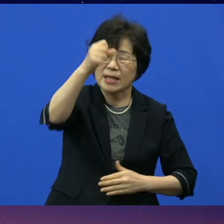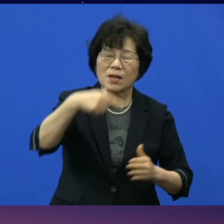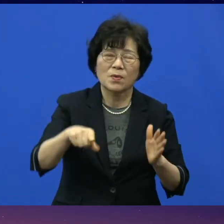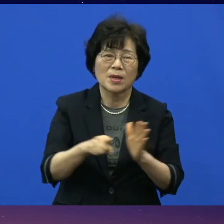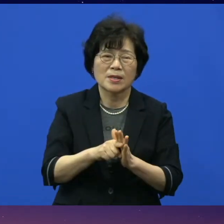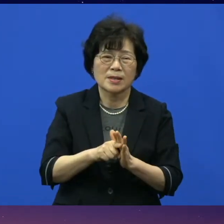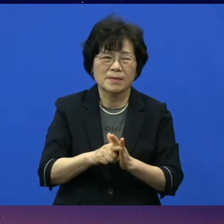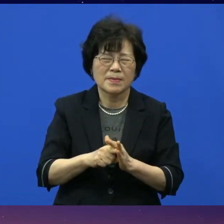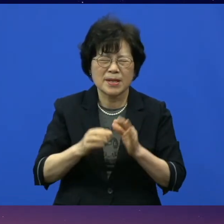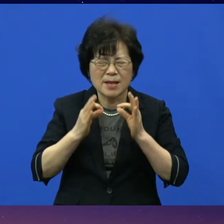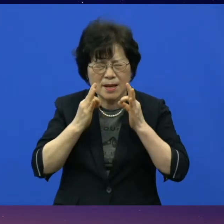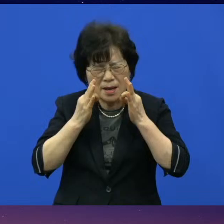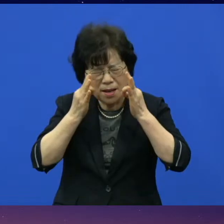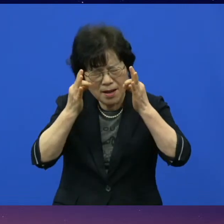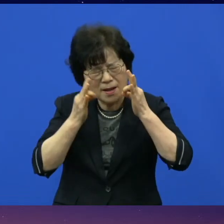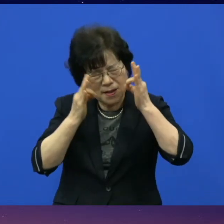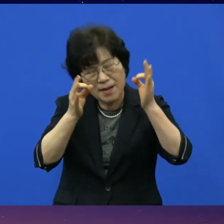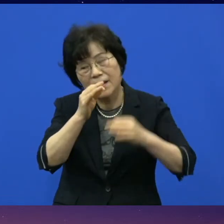거죠.